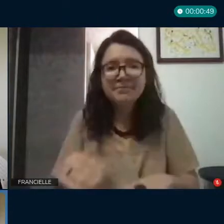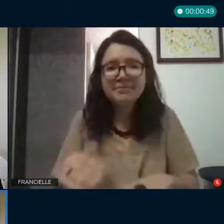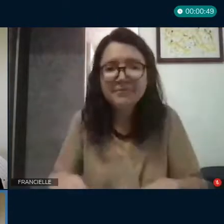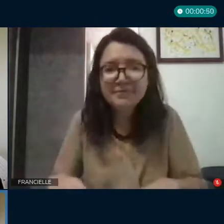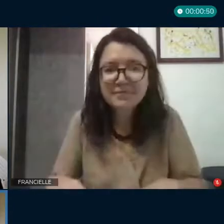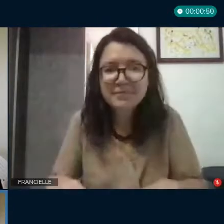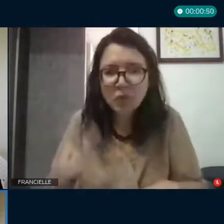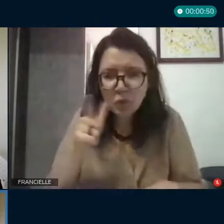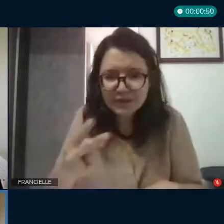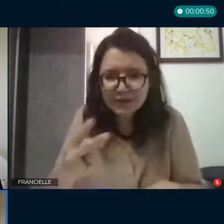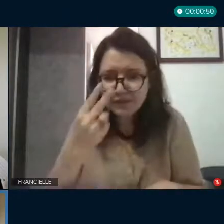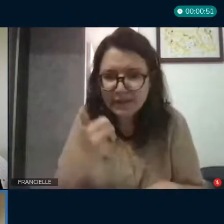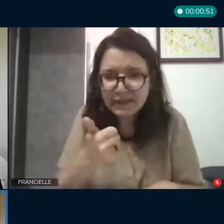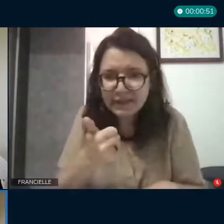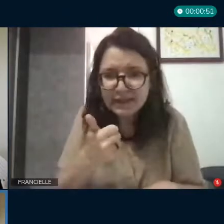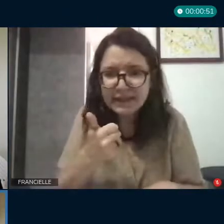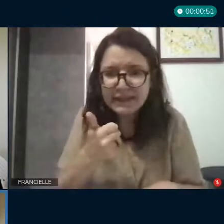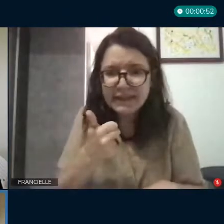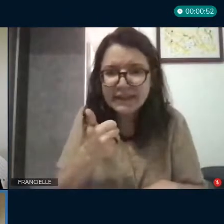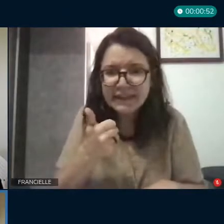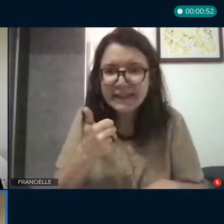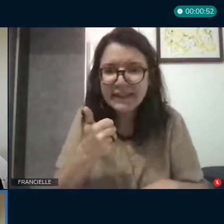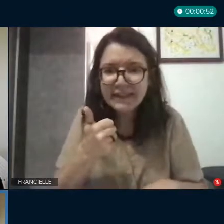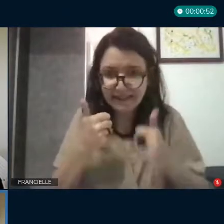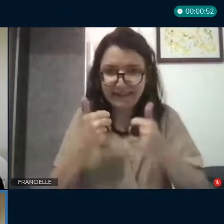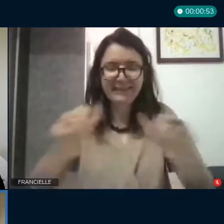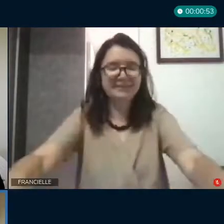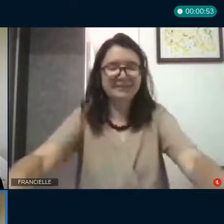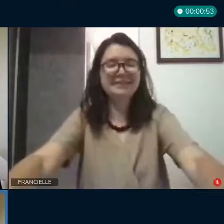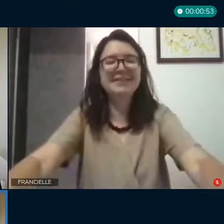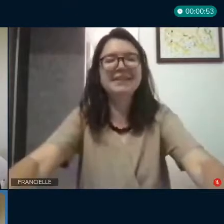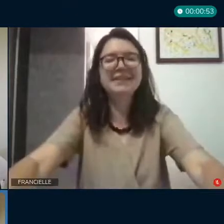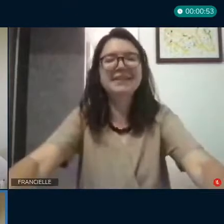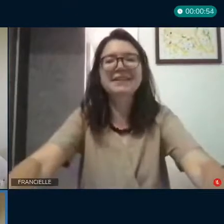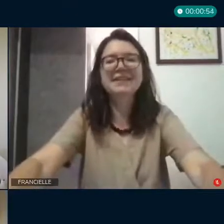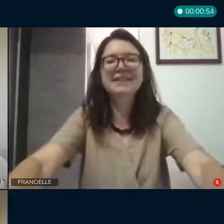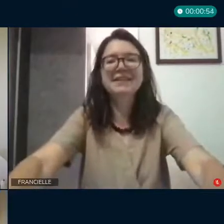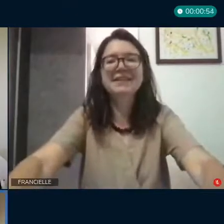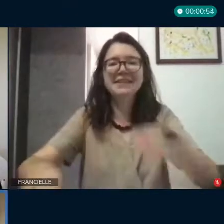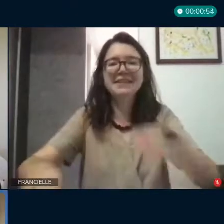Vamos fazer algumas observações sobre a